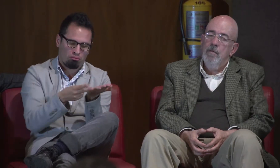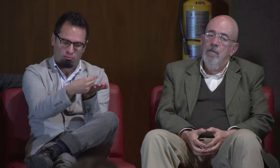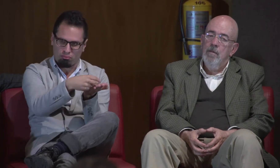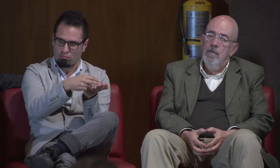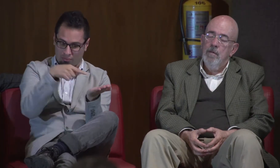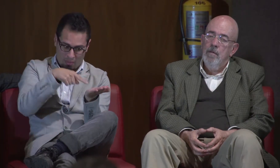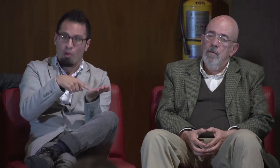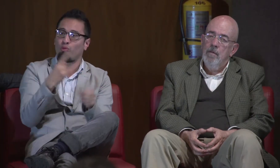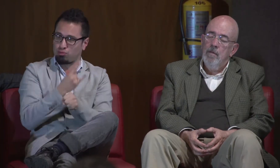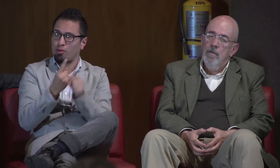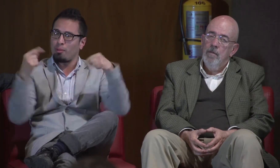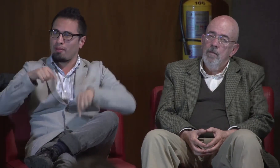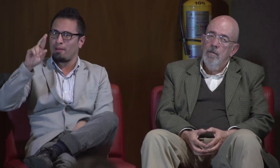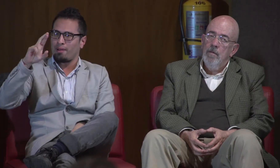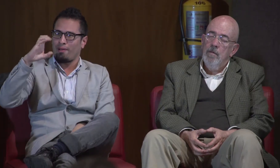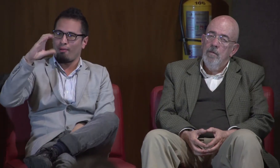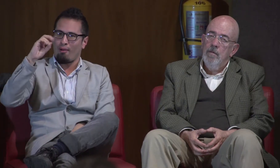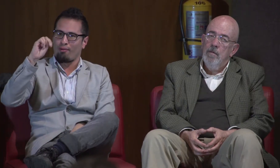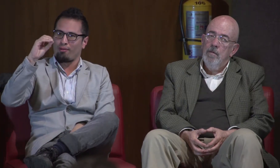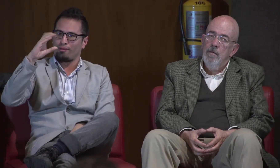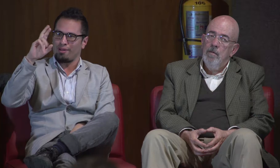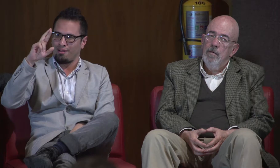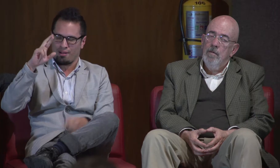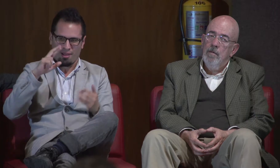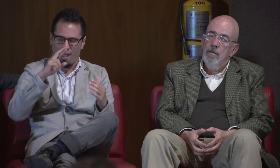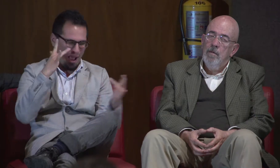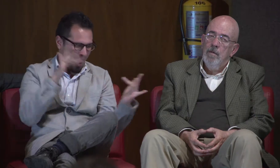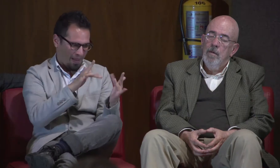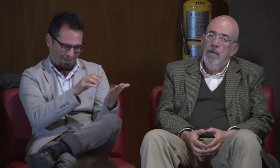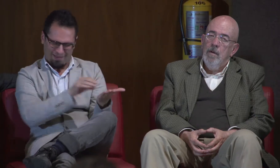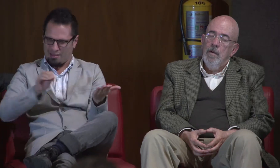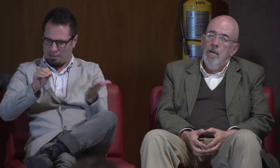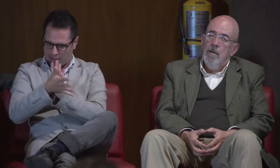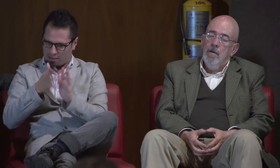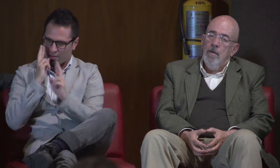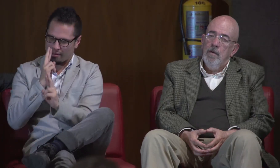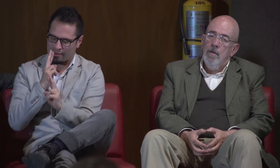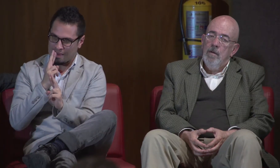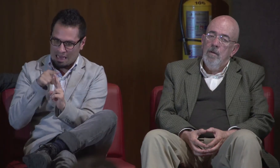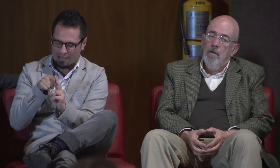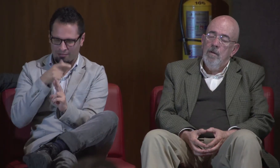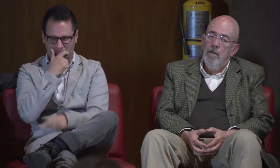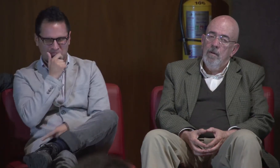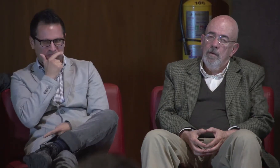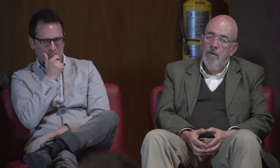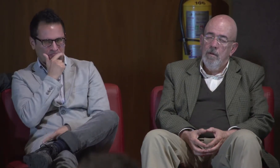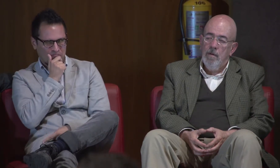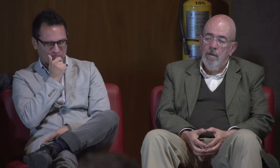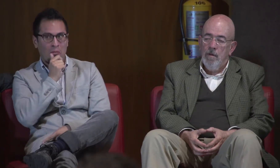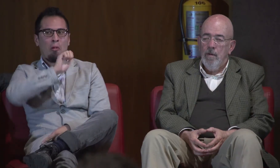pero también, por ejemplo, si es el caso, también en el caso de temas de trabajos manuales, se